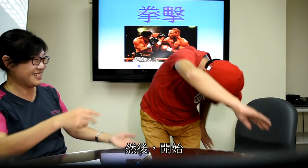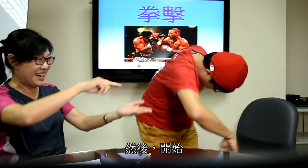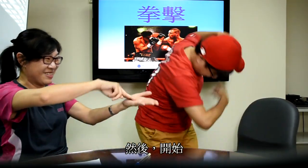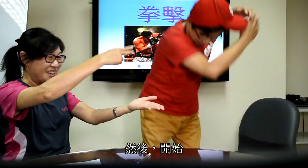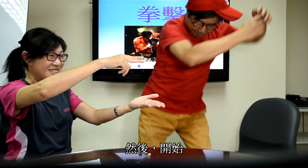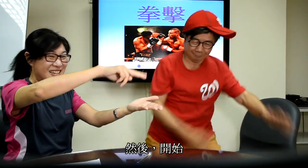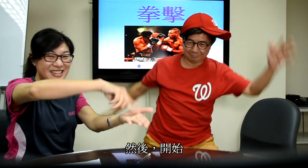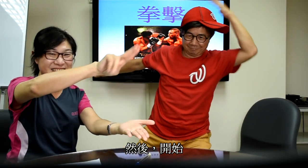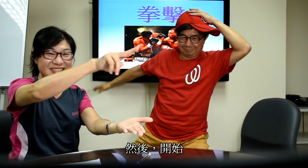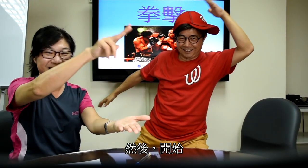然后开始丢。